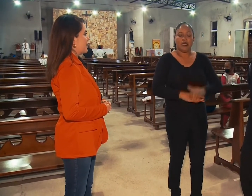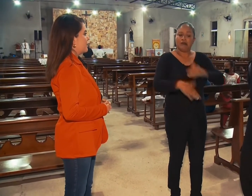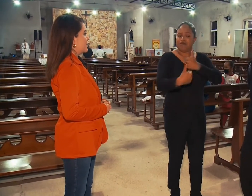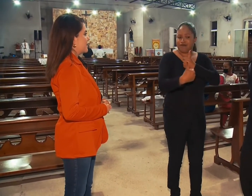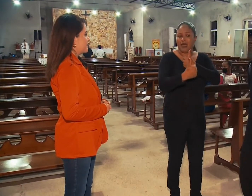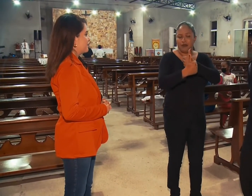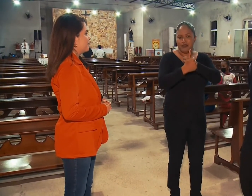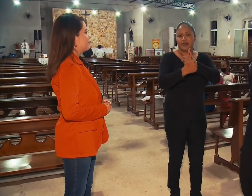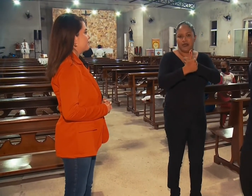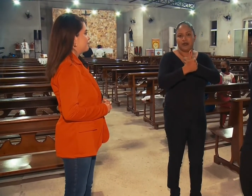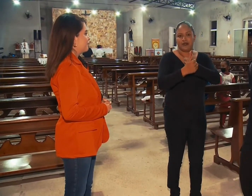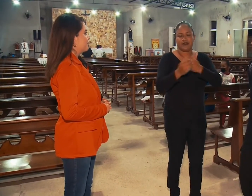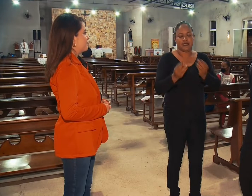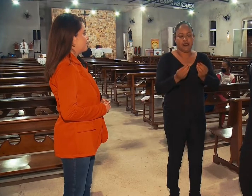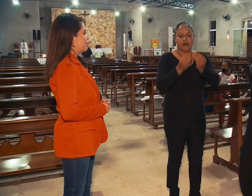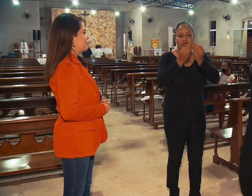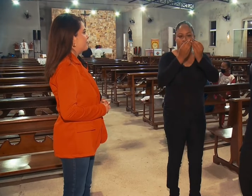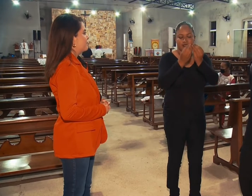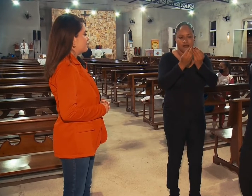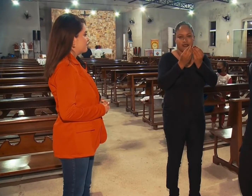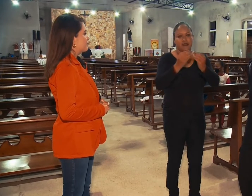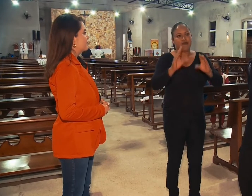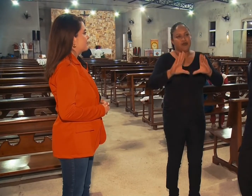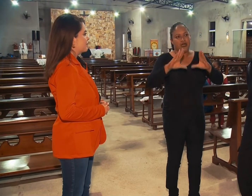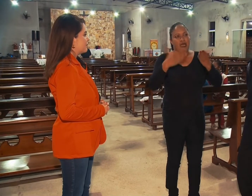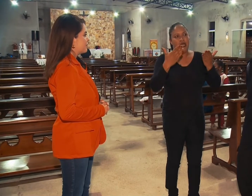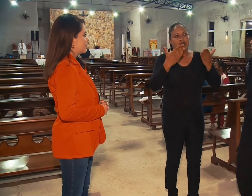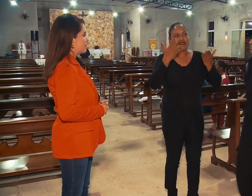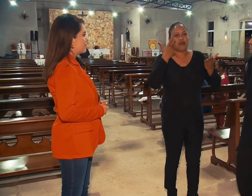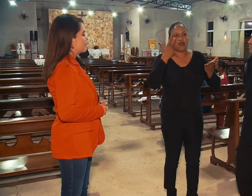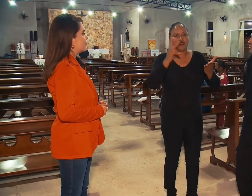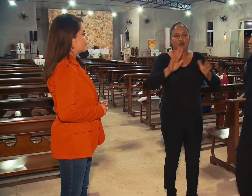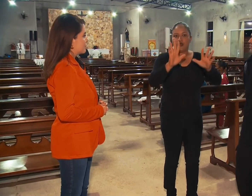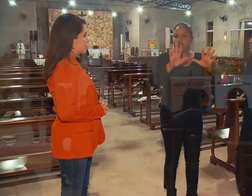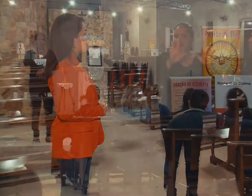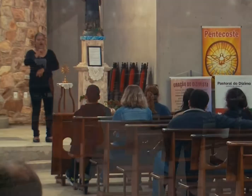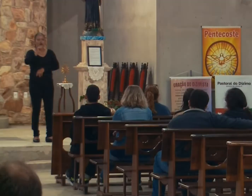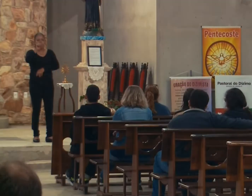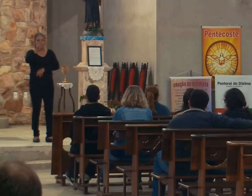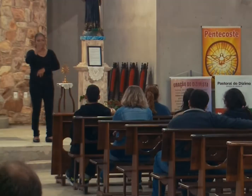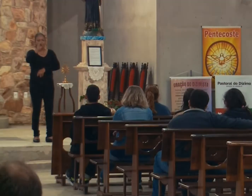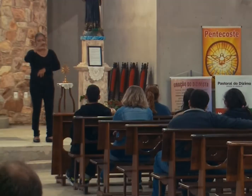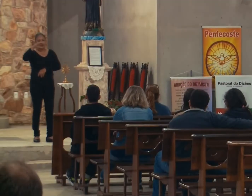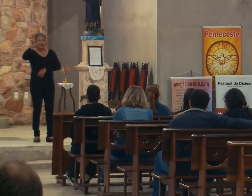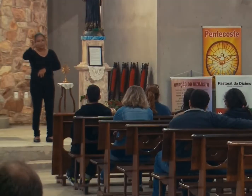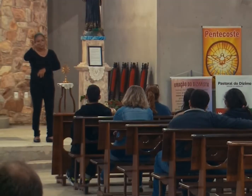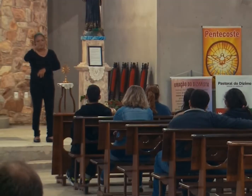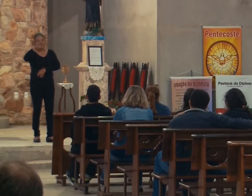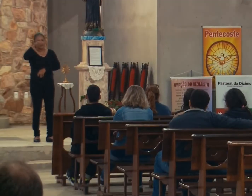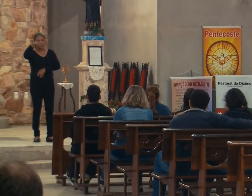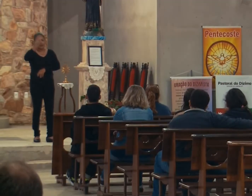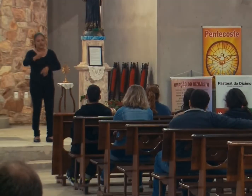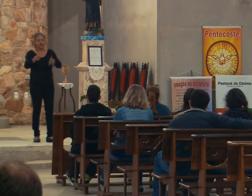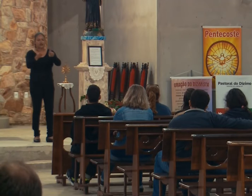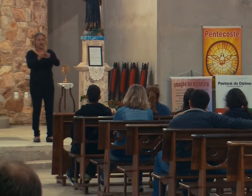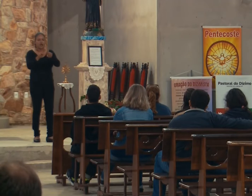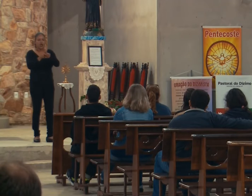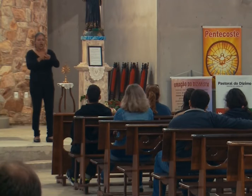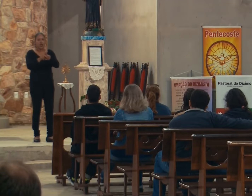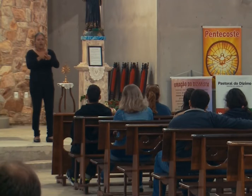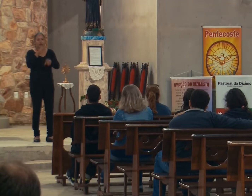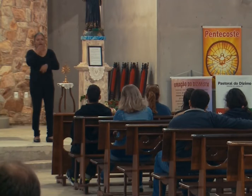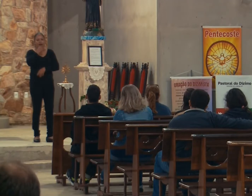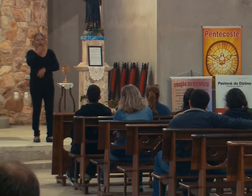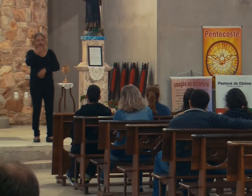eles, né, Rose? Aproxima, sim, missas, celebrações, festas, também tudo o